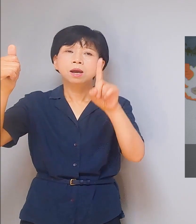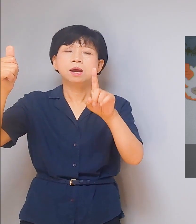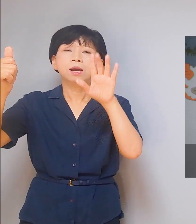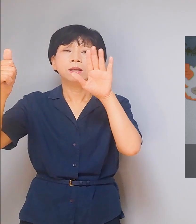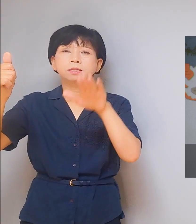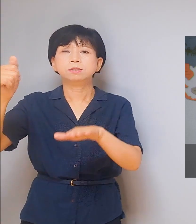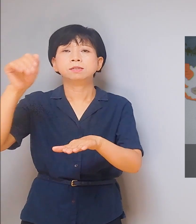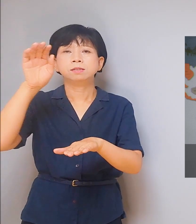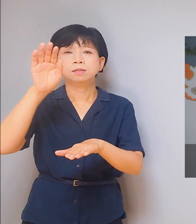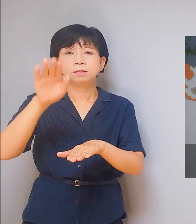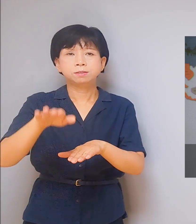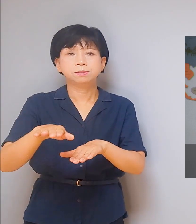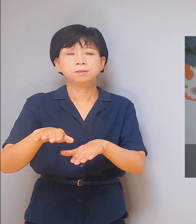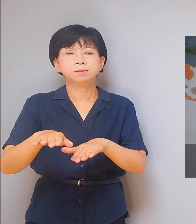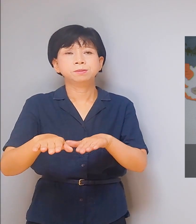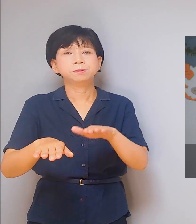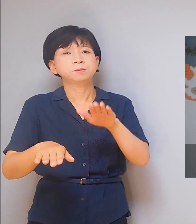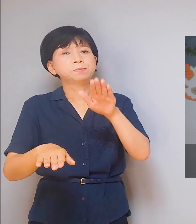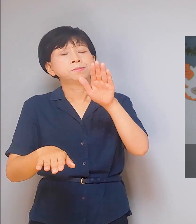주께로 한